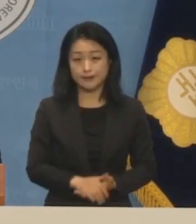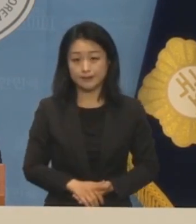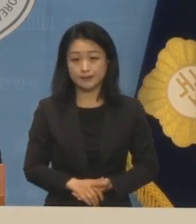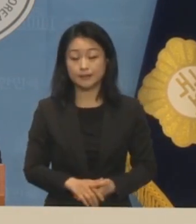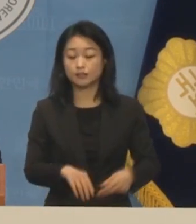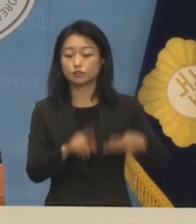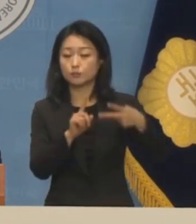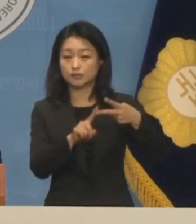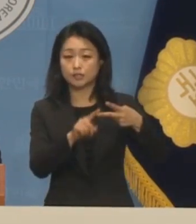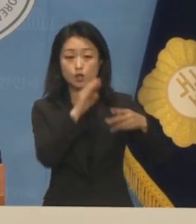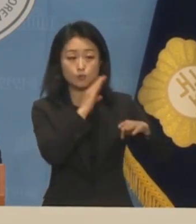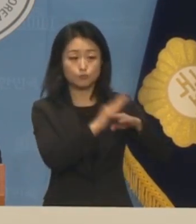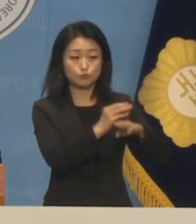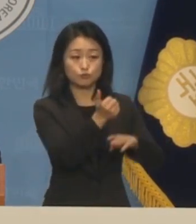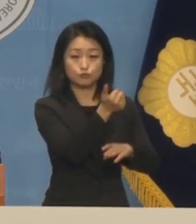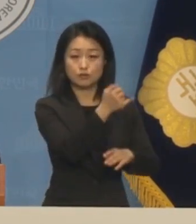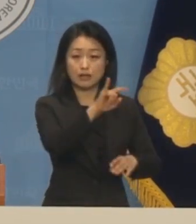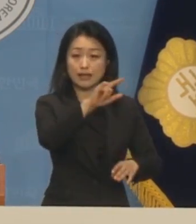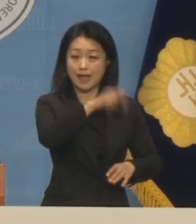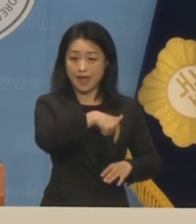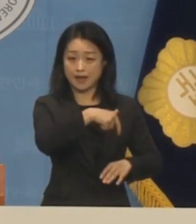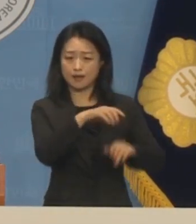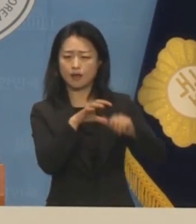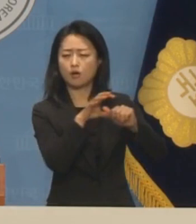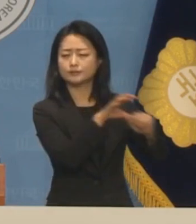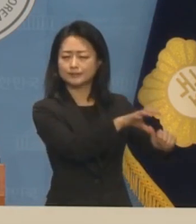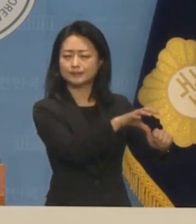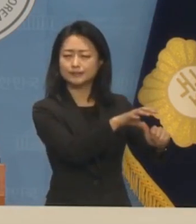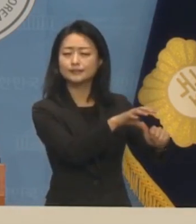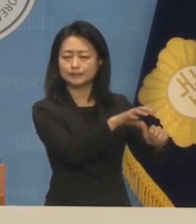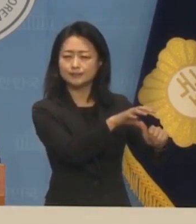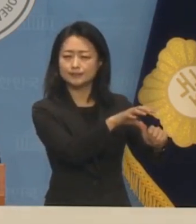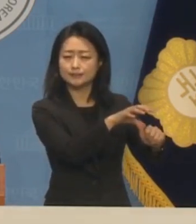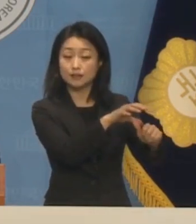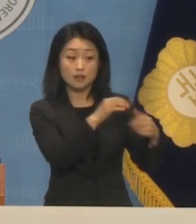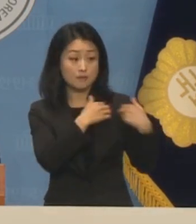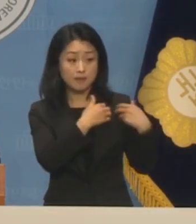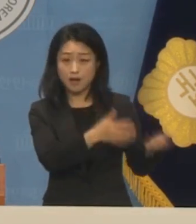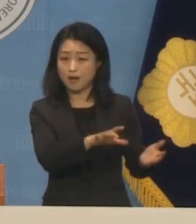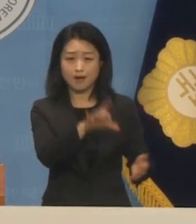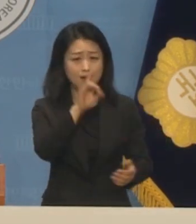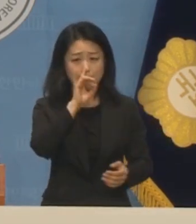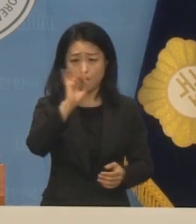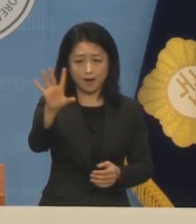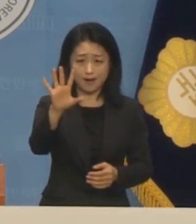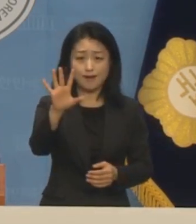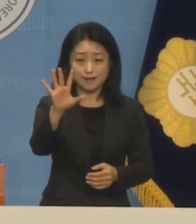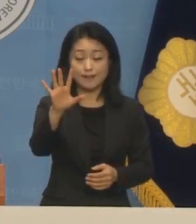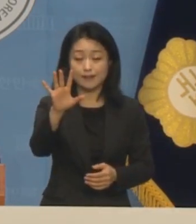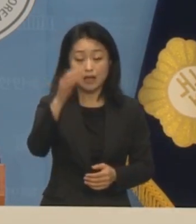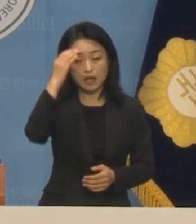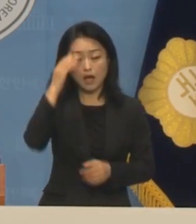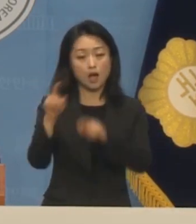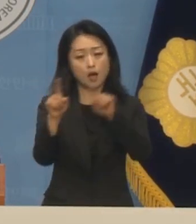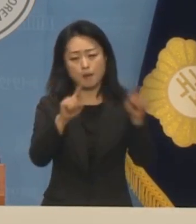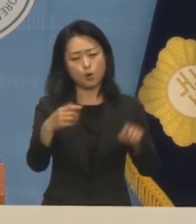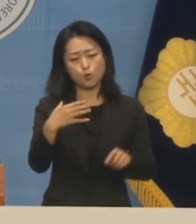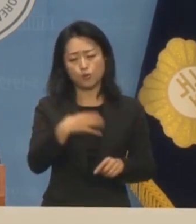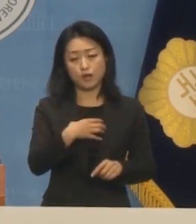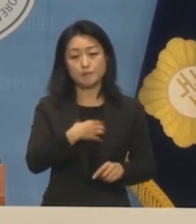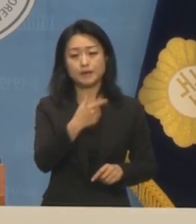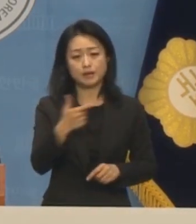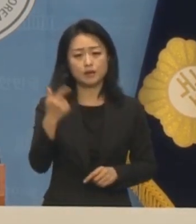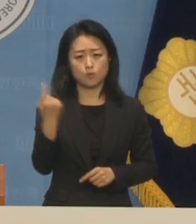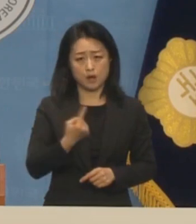두 번째, 북핵 억지, 이대로 방치하는 것은 한반도를 더욱 위태롭게 할